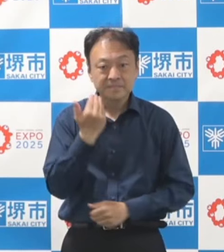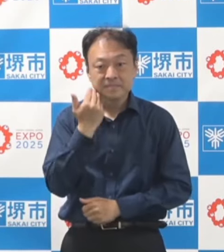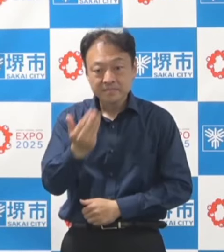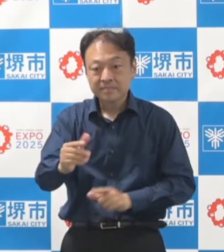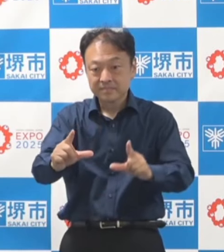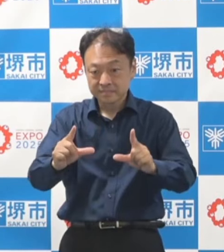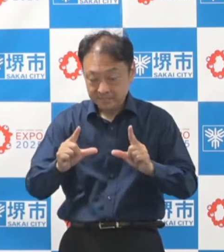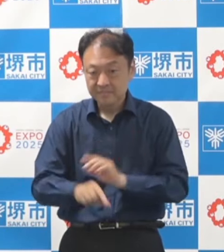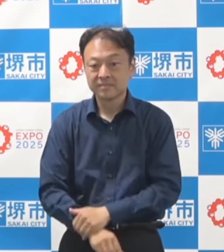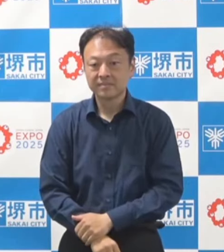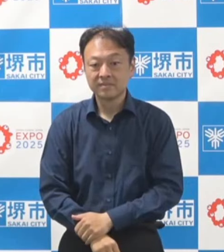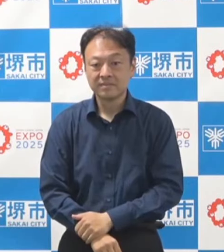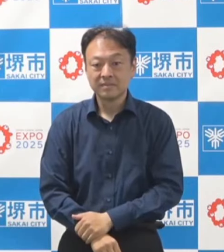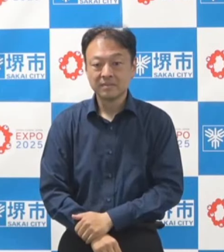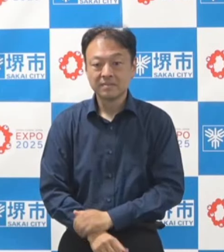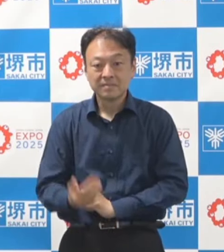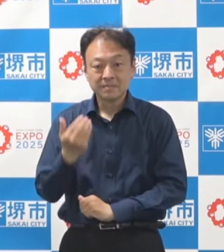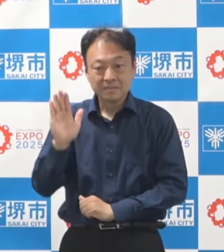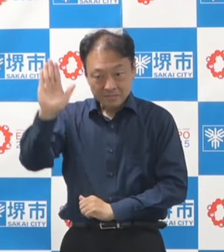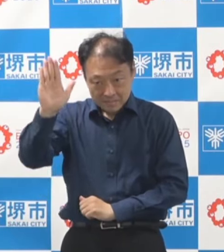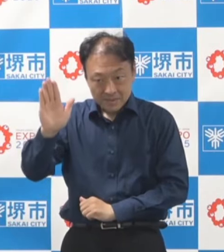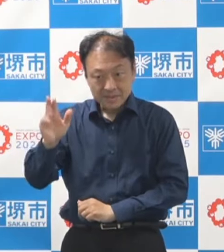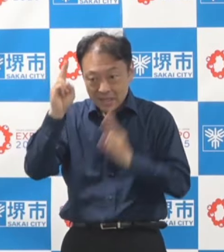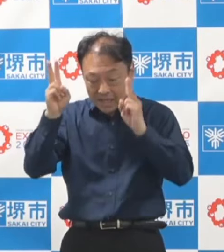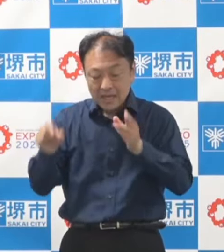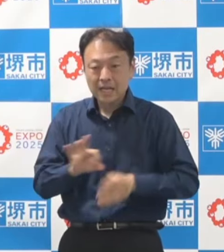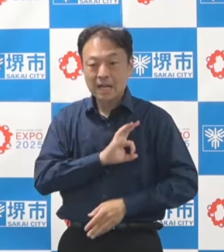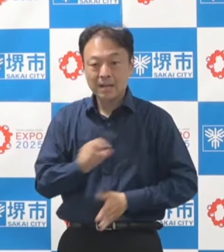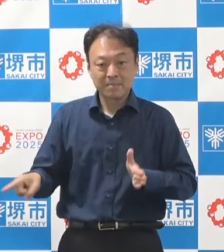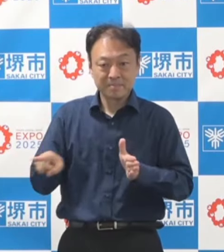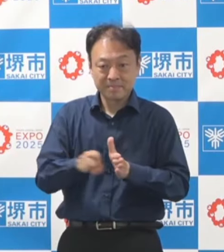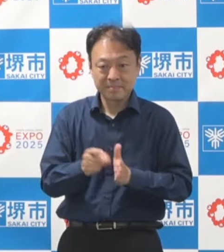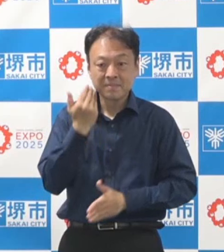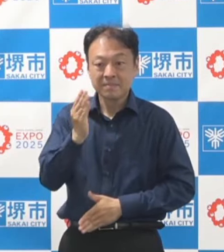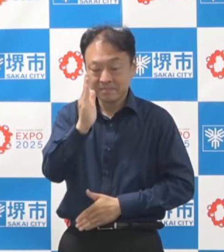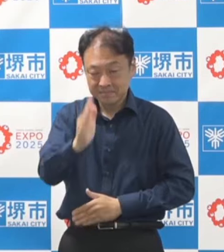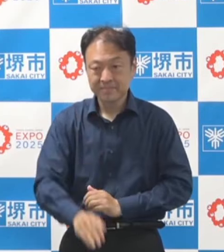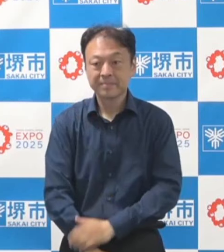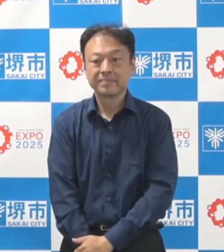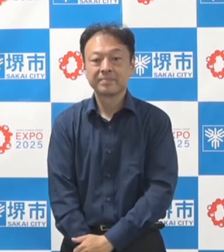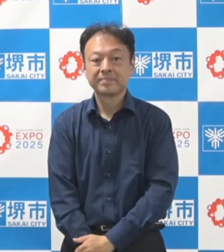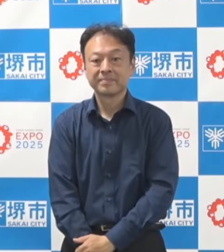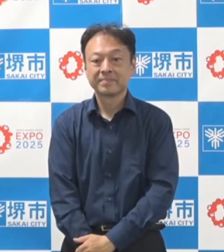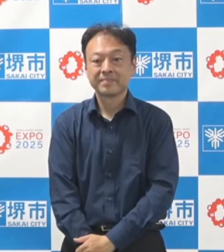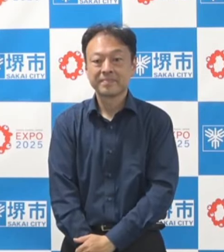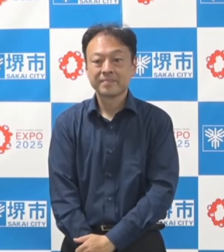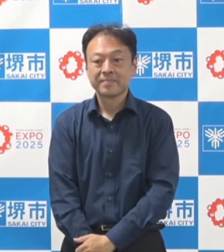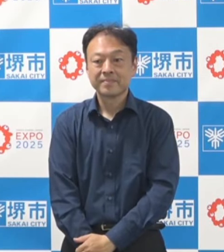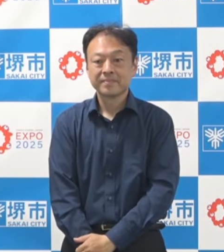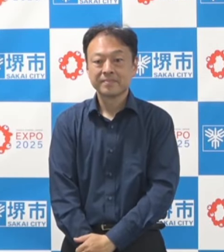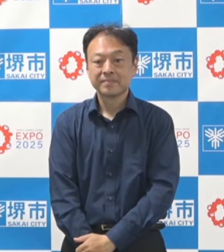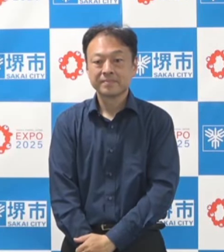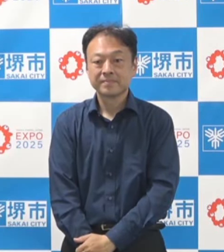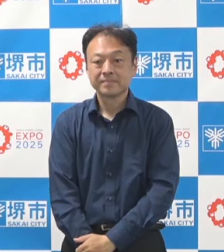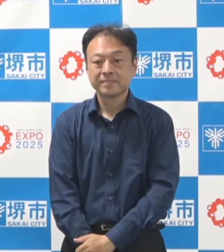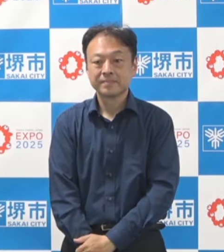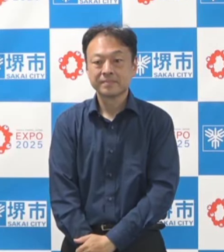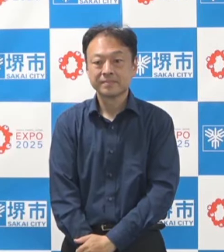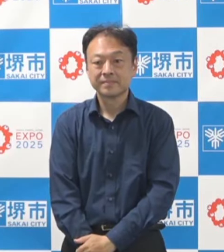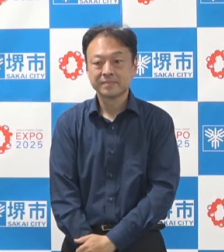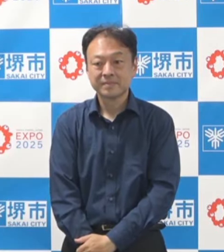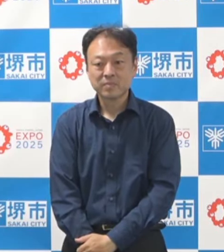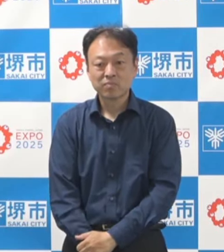ります。挙手の上社名を告げていただき、ご質問の方をよろしくお願いいたします。ご質問ございますでしょうか。はい、そうしましたら日刊工